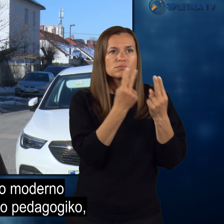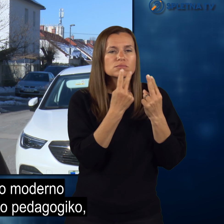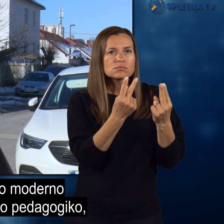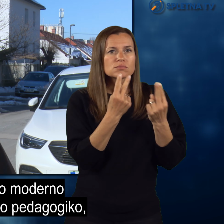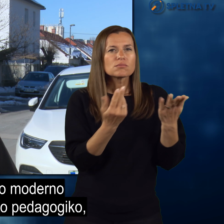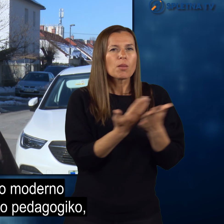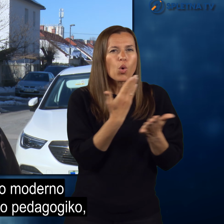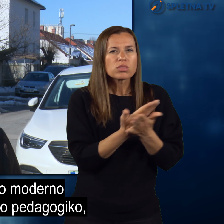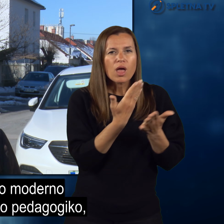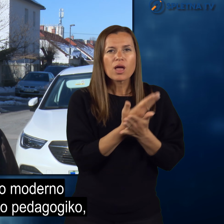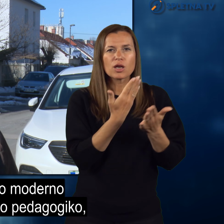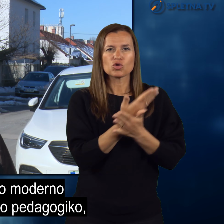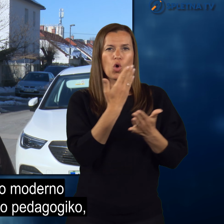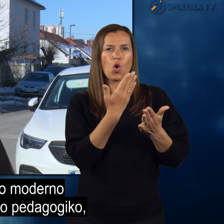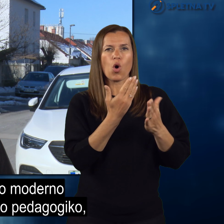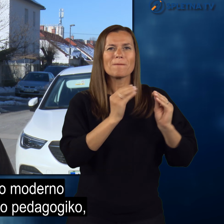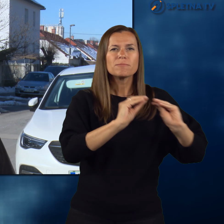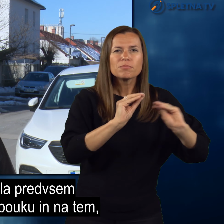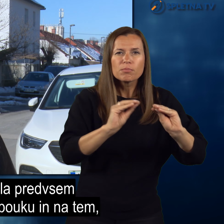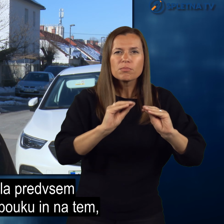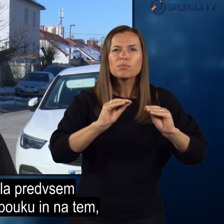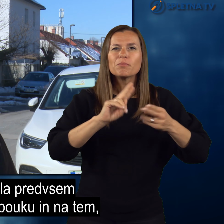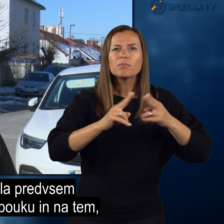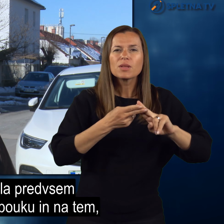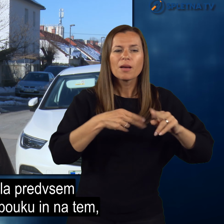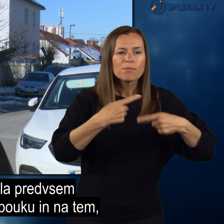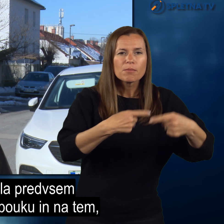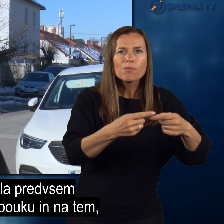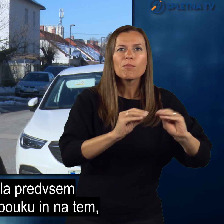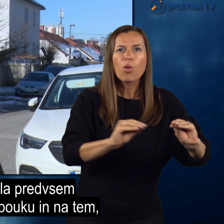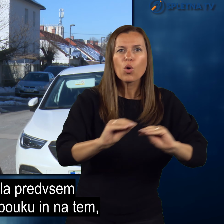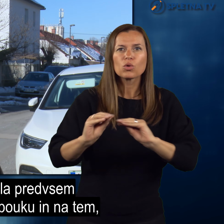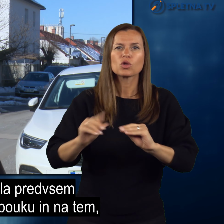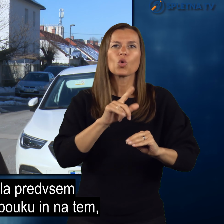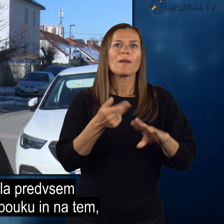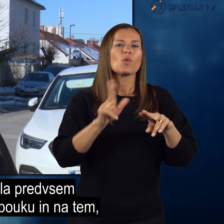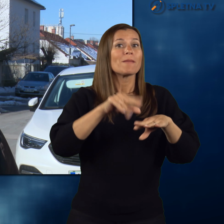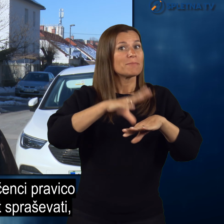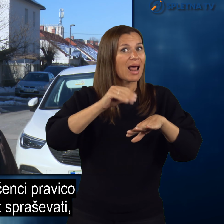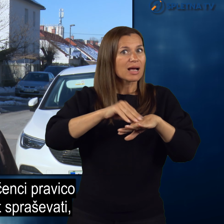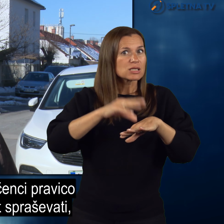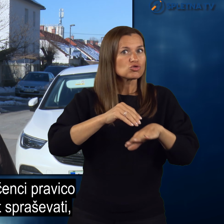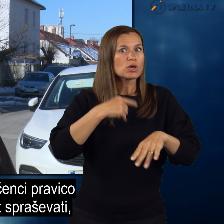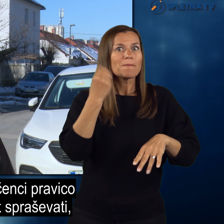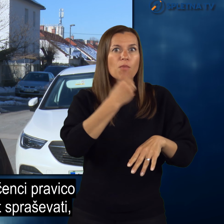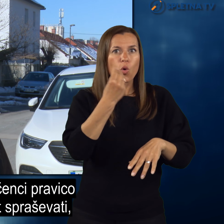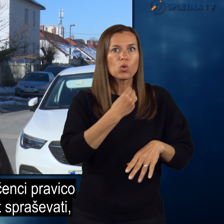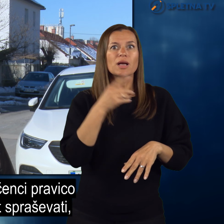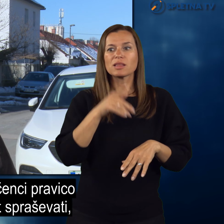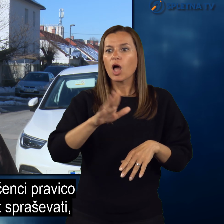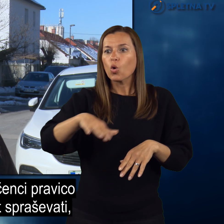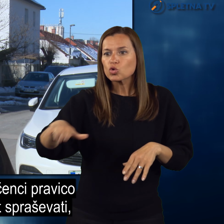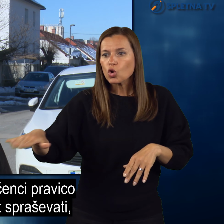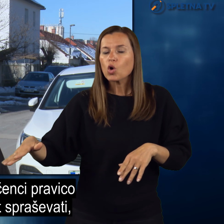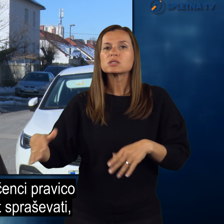moderno razsvetljensko pedagogijo, ki je temeljila predvsem na praktičnem pouku in na tem, da imajo učenci pravico